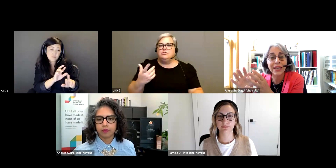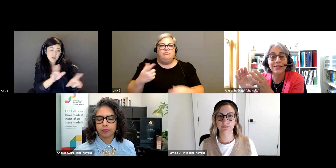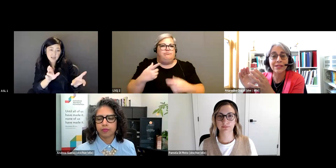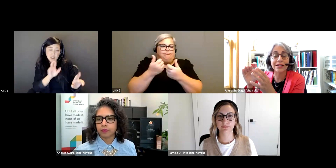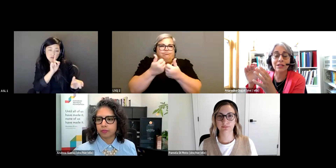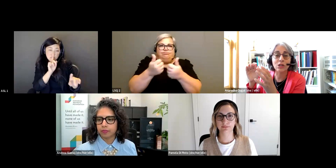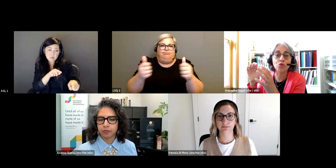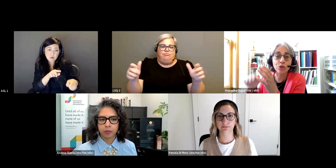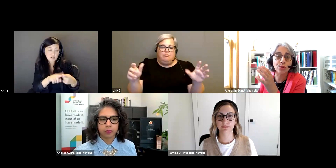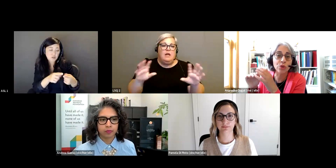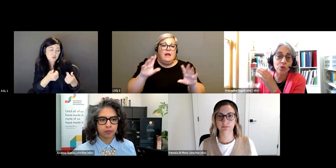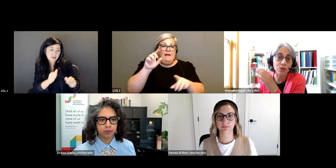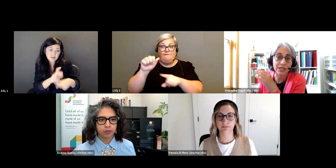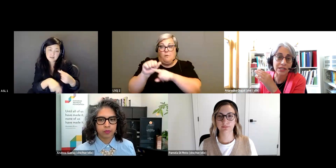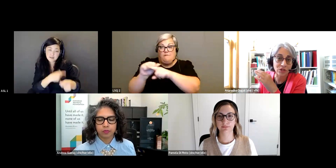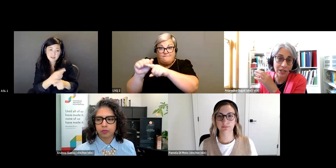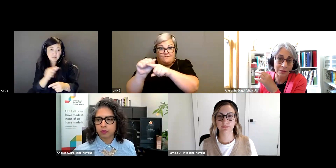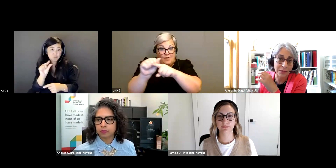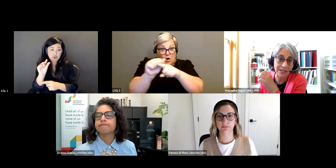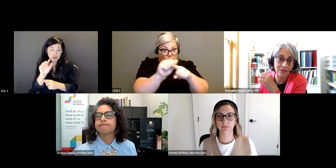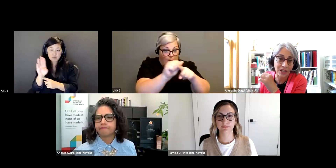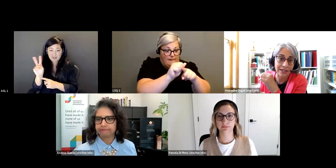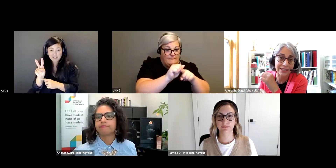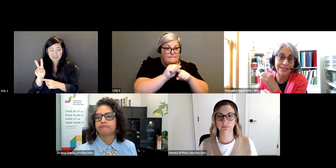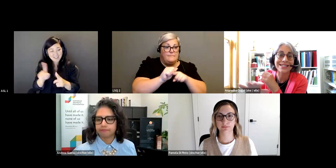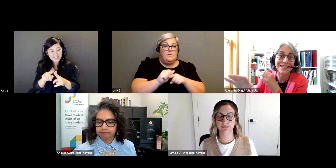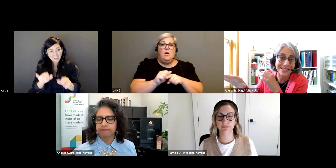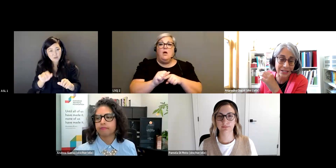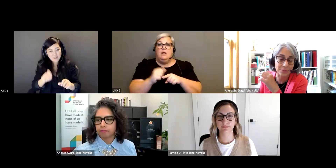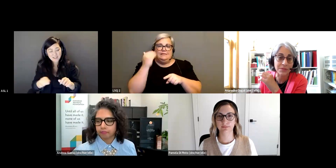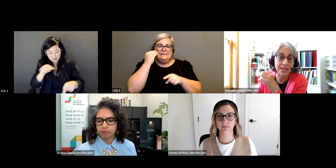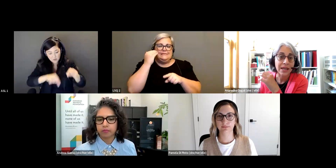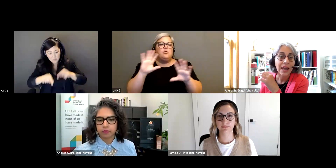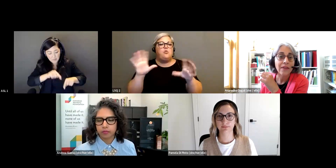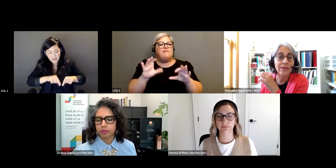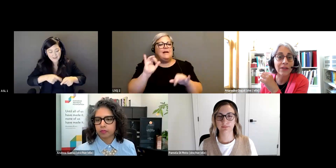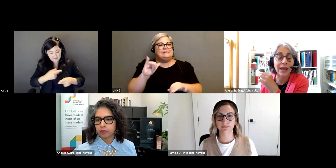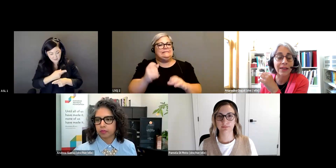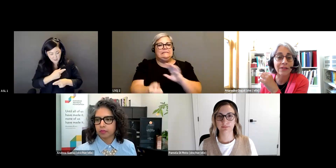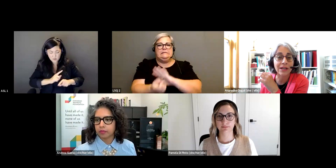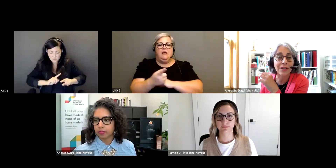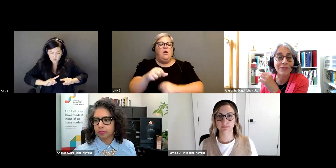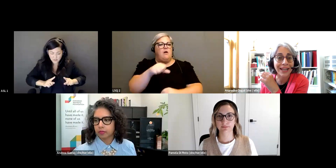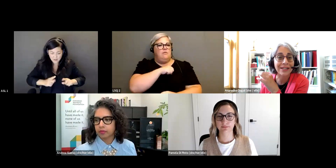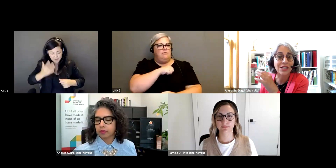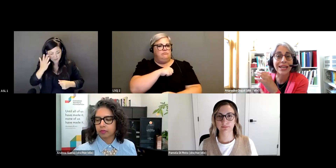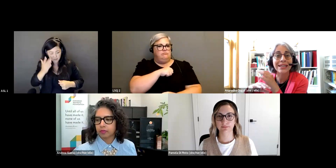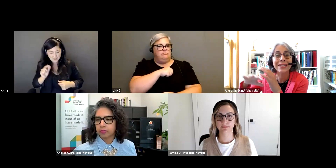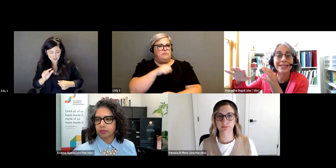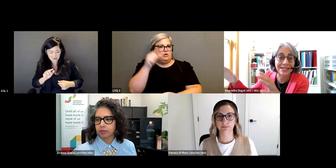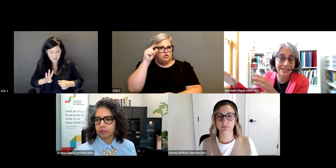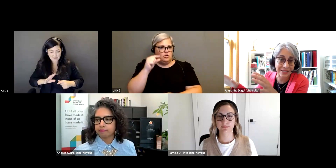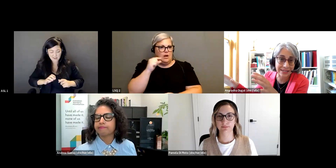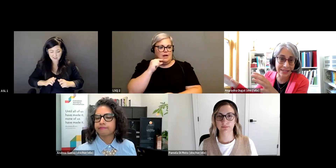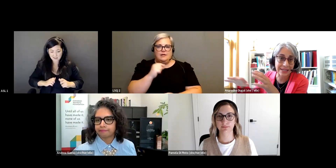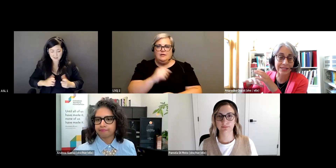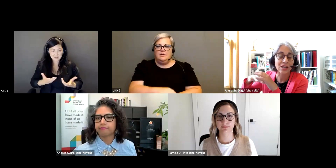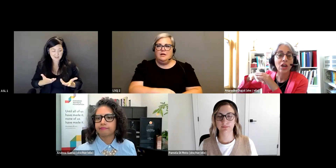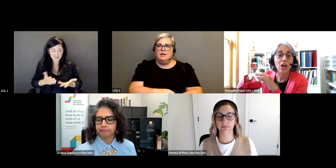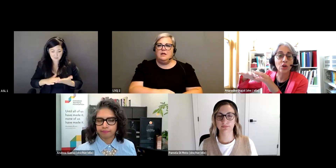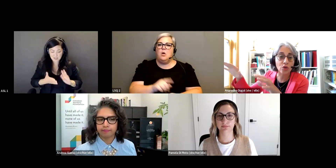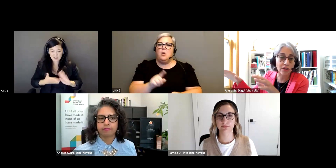seront formés pour intervenir en cas de violence genrée. Et nous devons nous attaquer aux causes, à